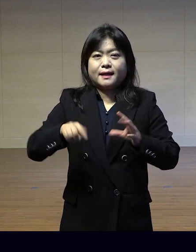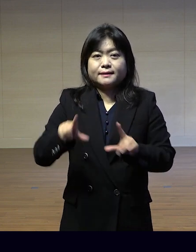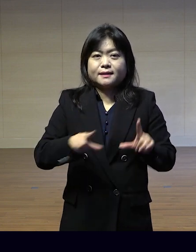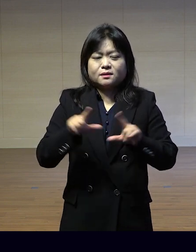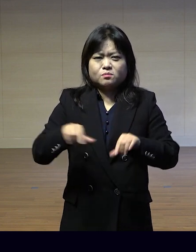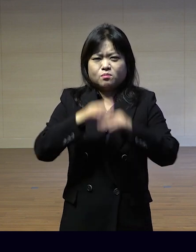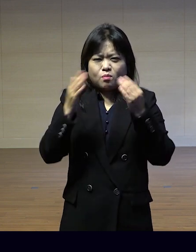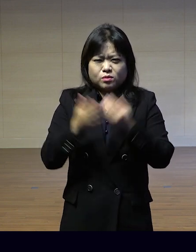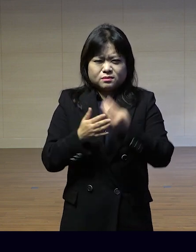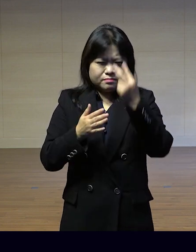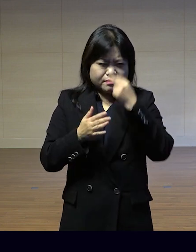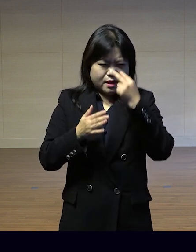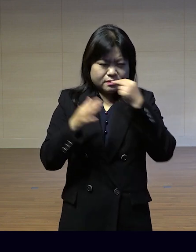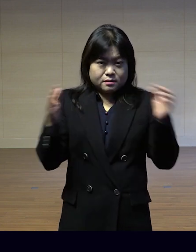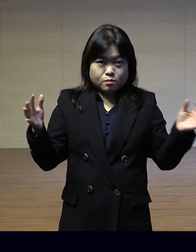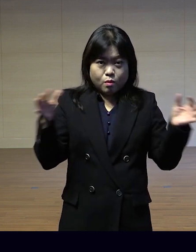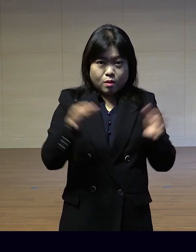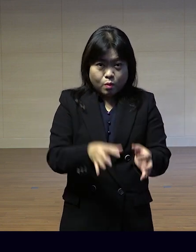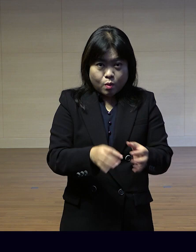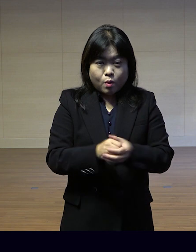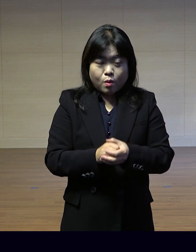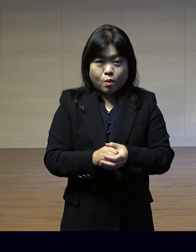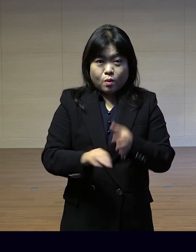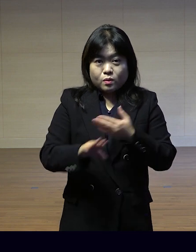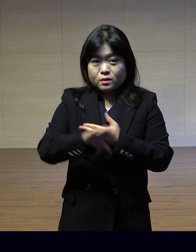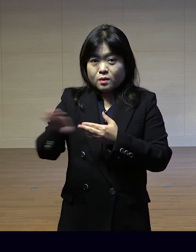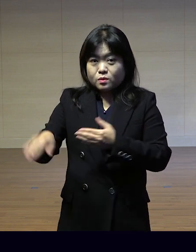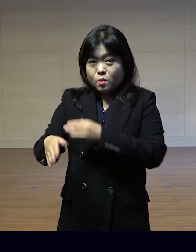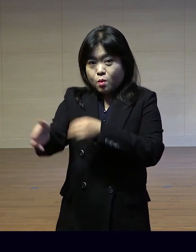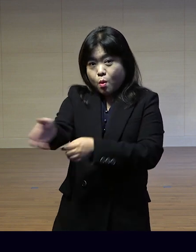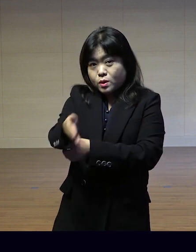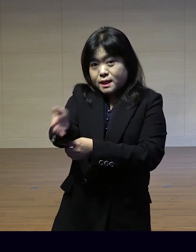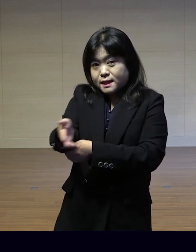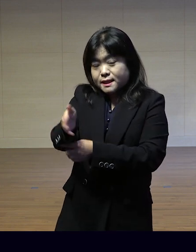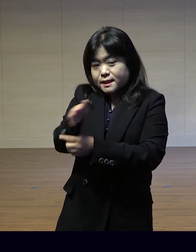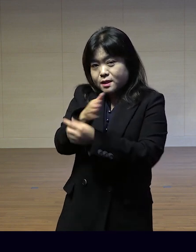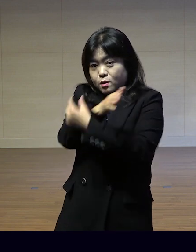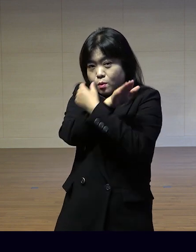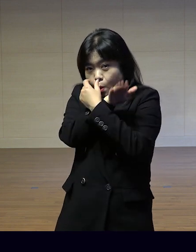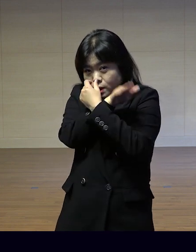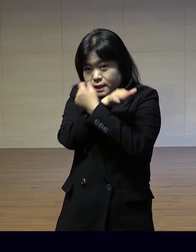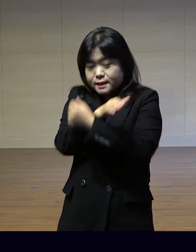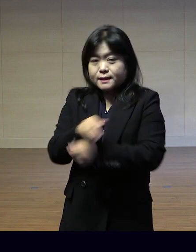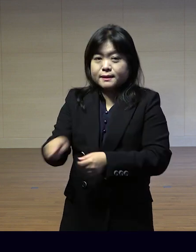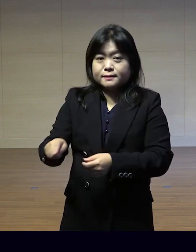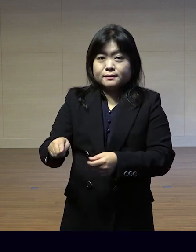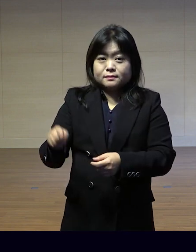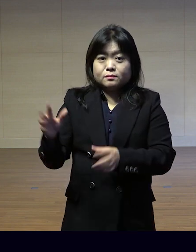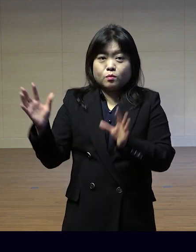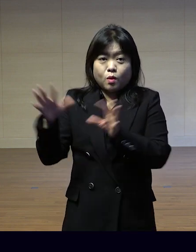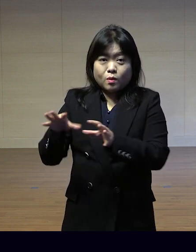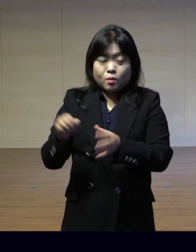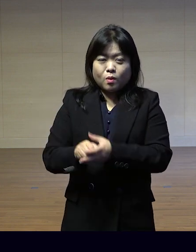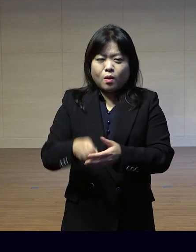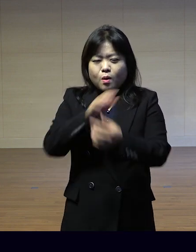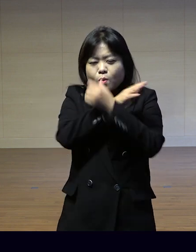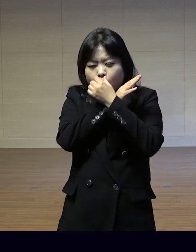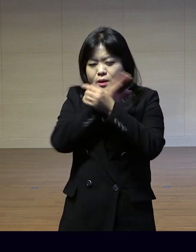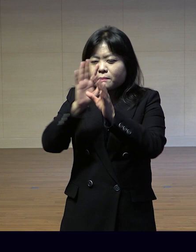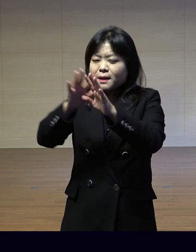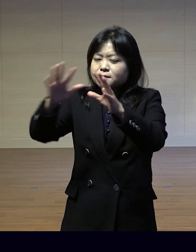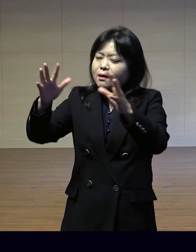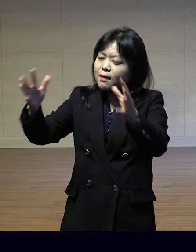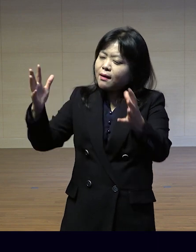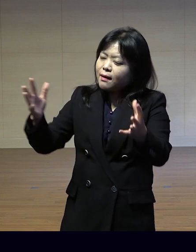장님들을 한 곳에 모아놓고 다른 한쪽에는 코끼리를 갖다 놓고 그 대상을 만져보고